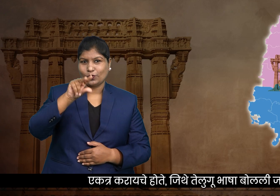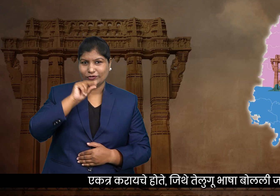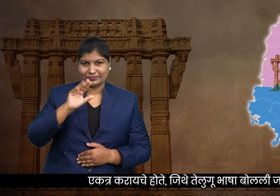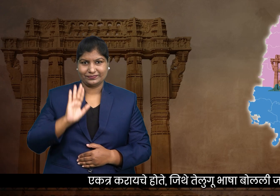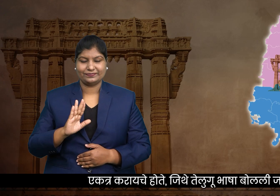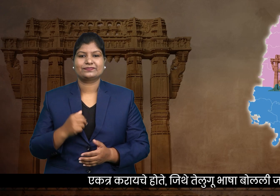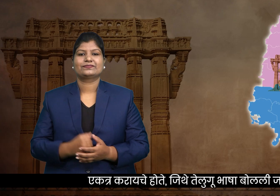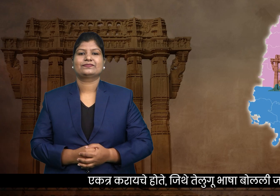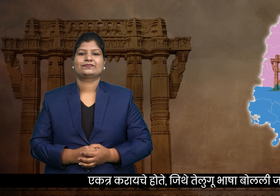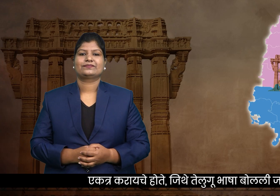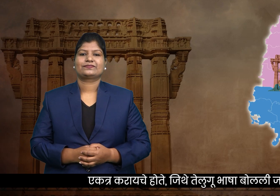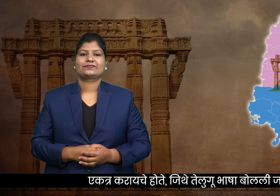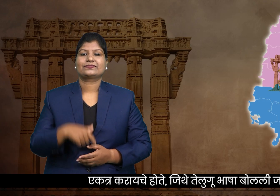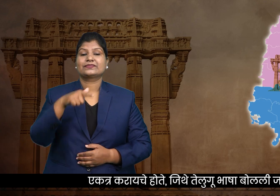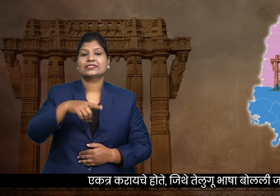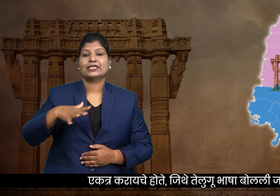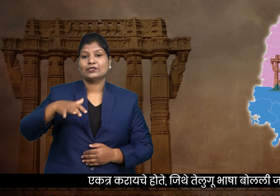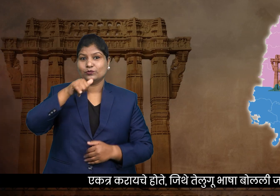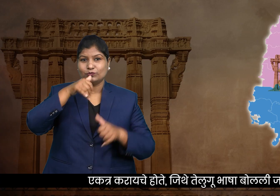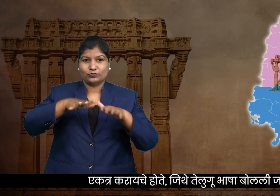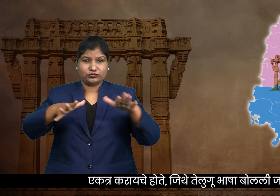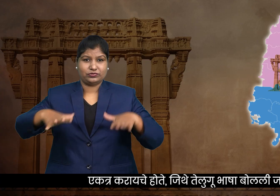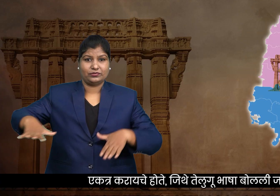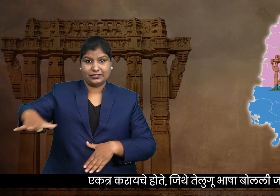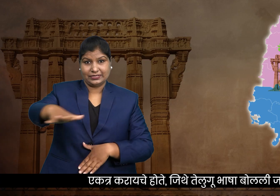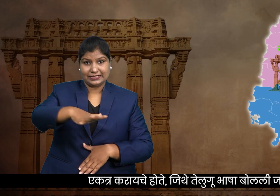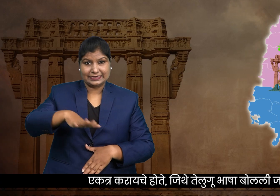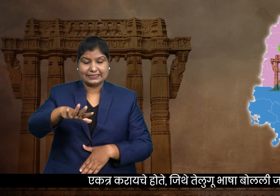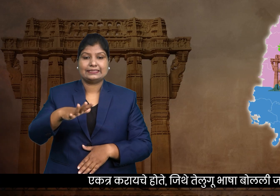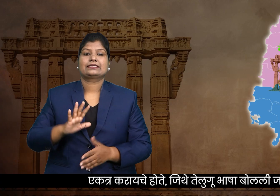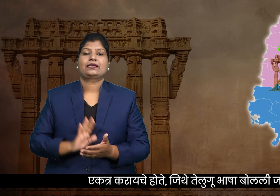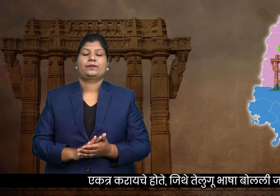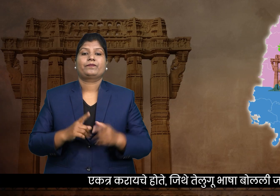करायचे होते जिथे तेलुगू भाषा बोलली जात असे.